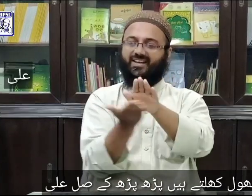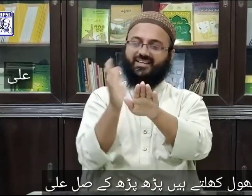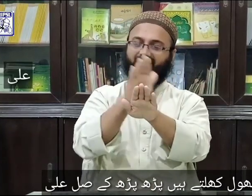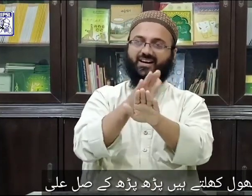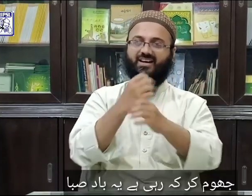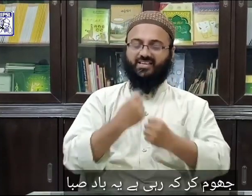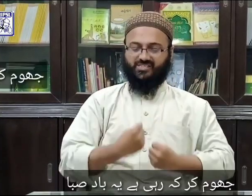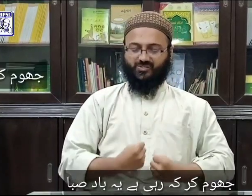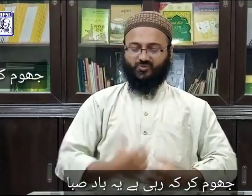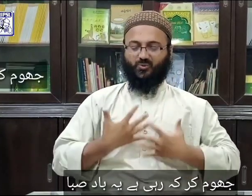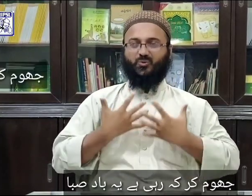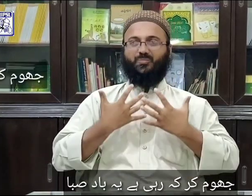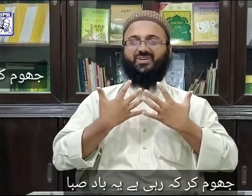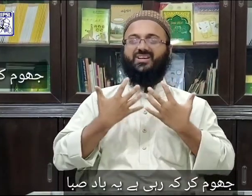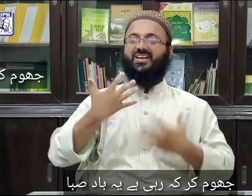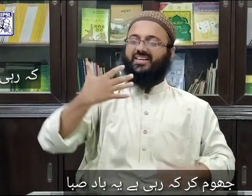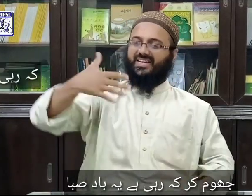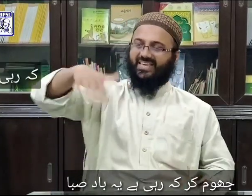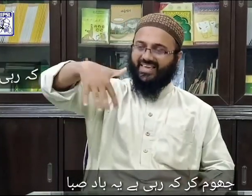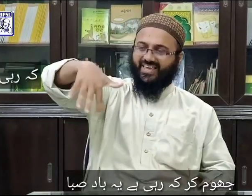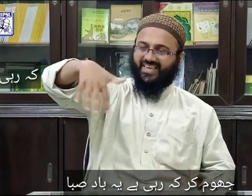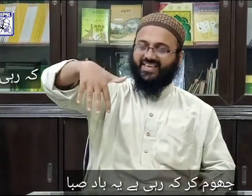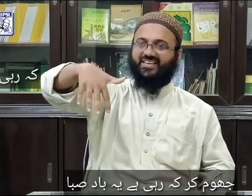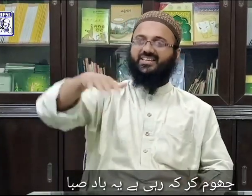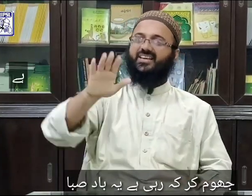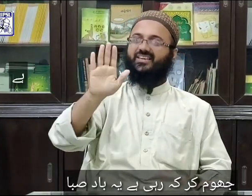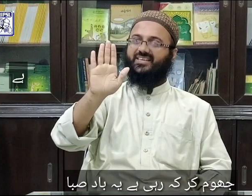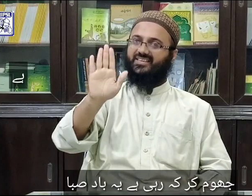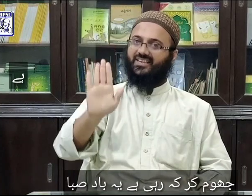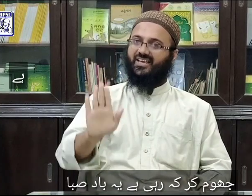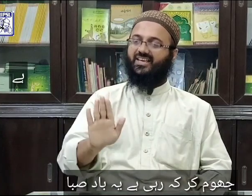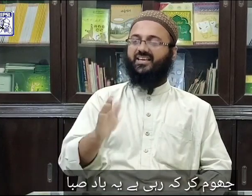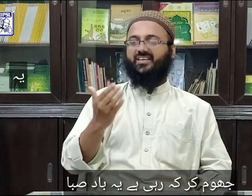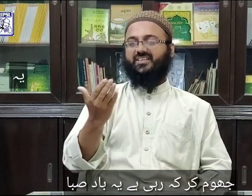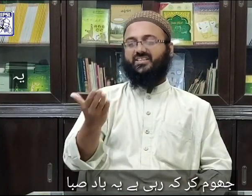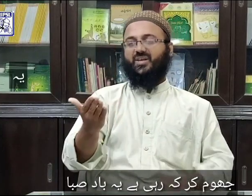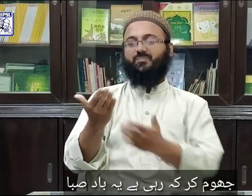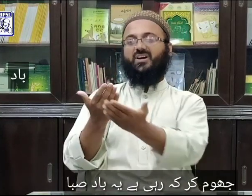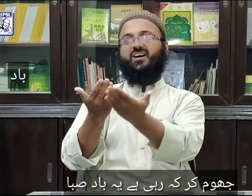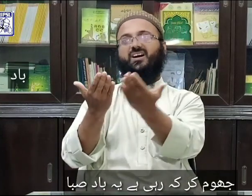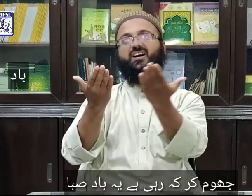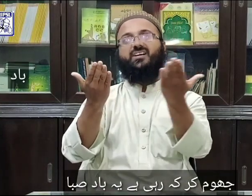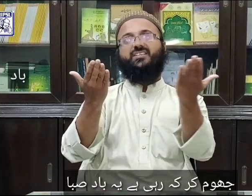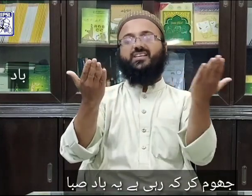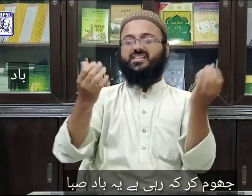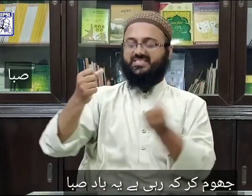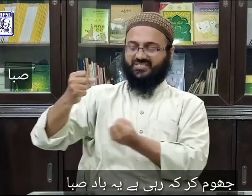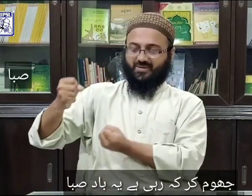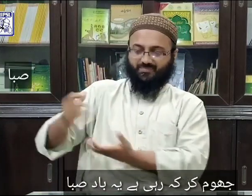اللہ جھوم کر کہہ رہی ہے یہ باغ سبا